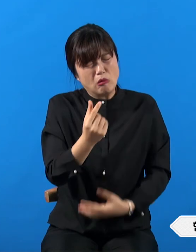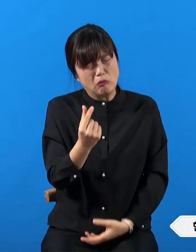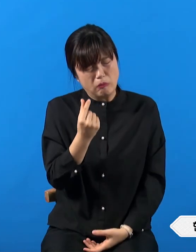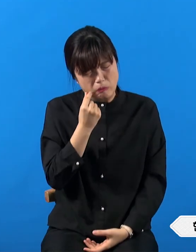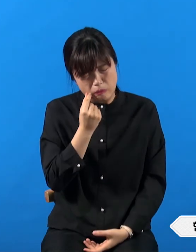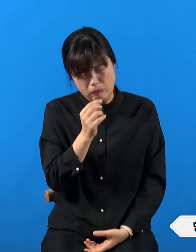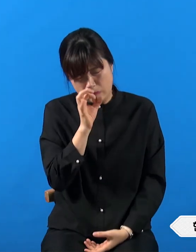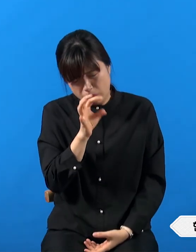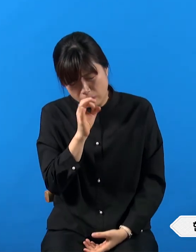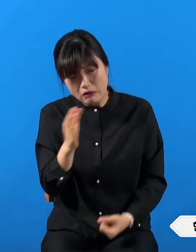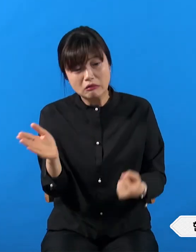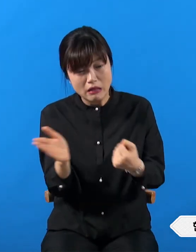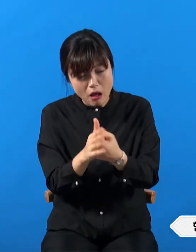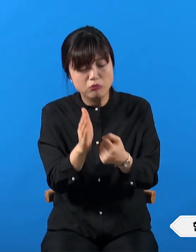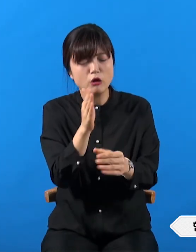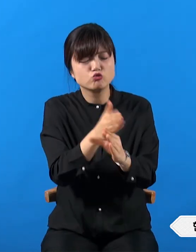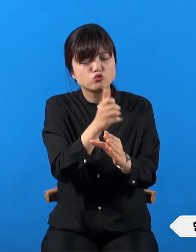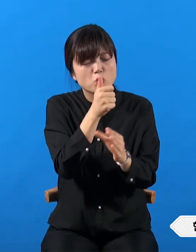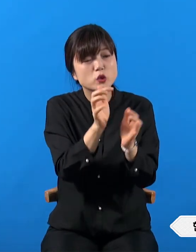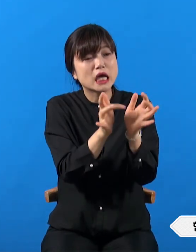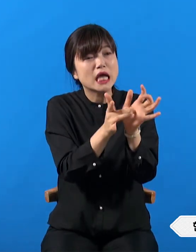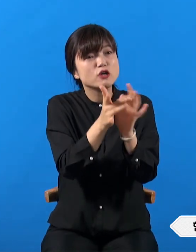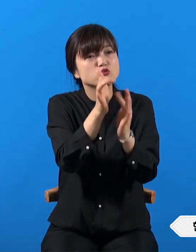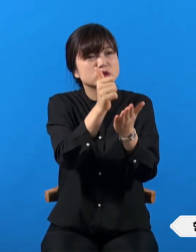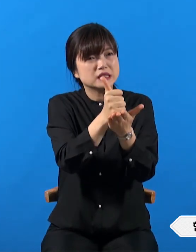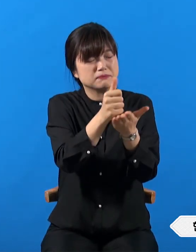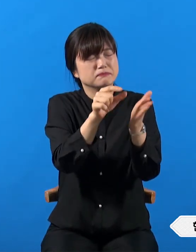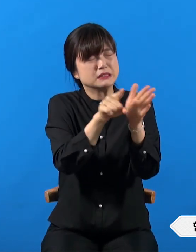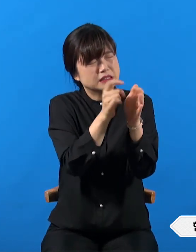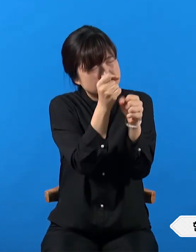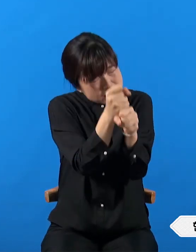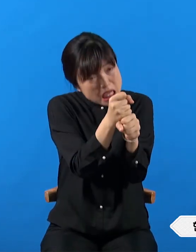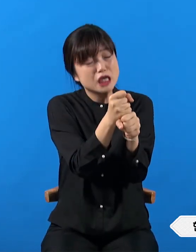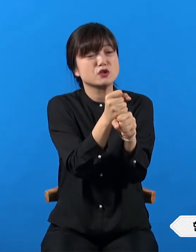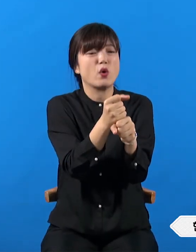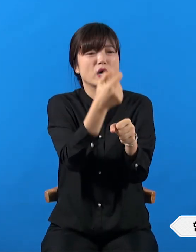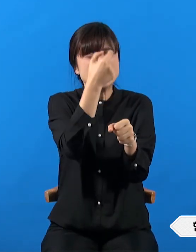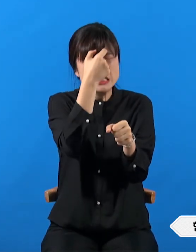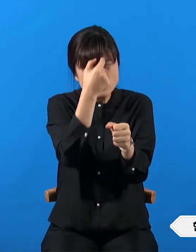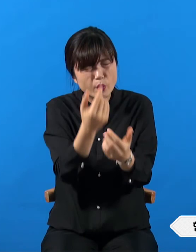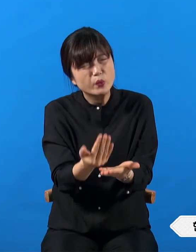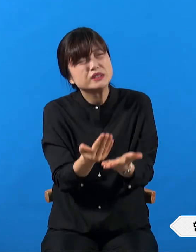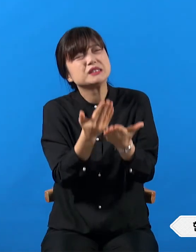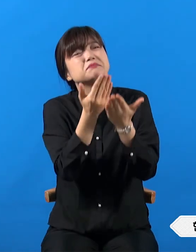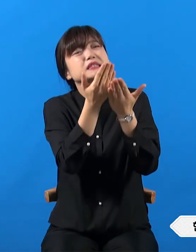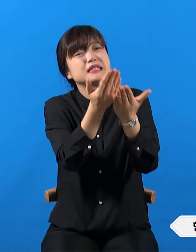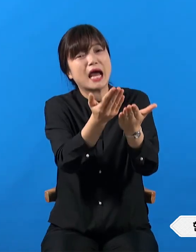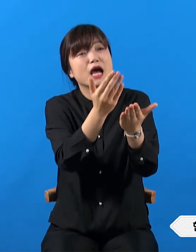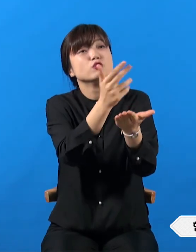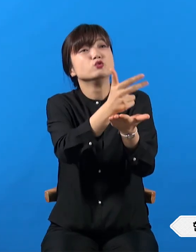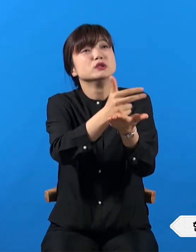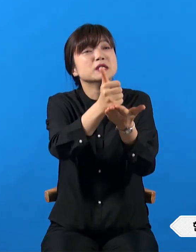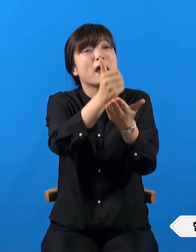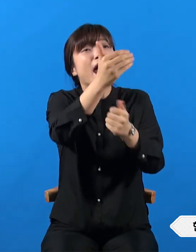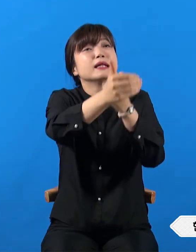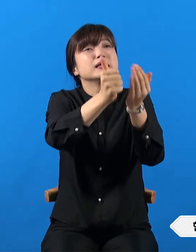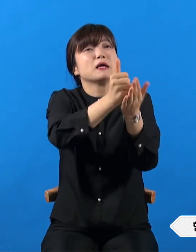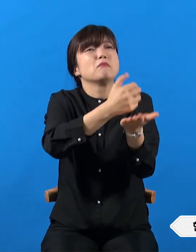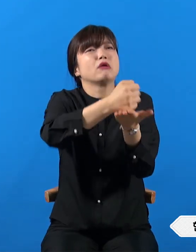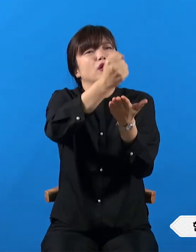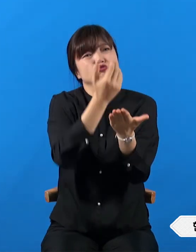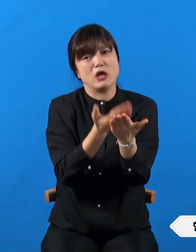수가 없지만은 중보자이신 예수님 믿고 예수님 의지해서 이 기도를 올려드립니다, 주님